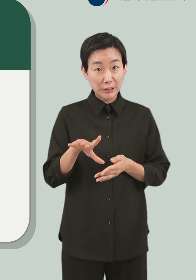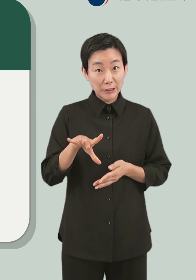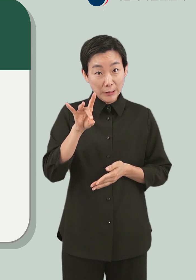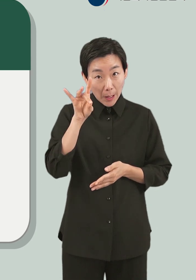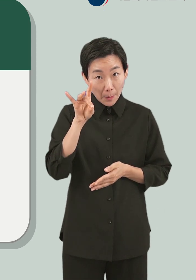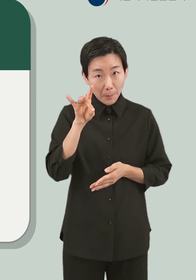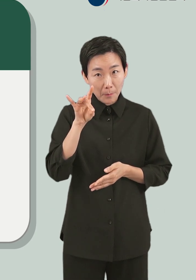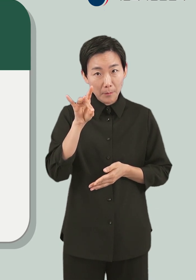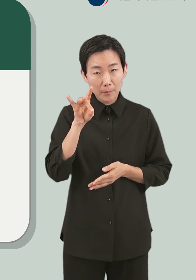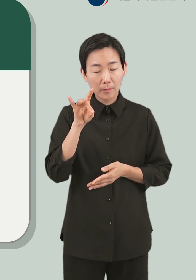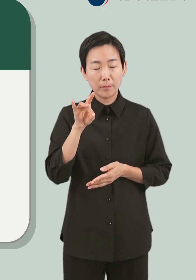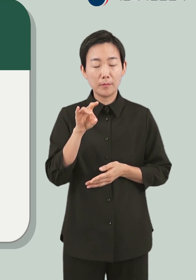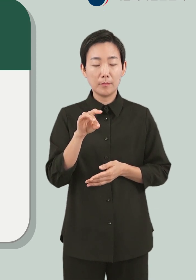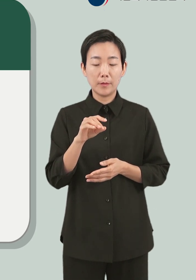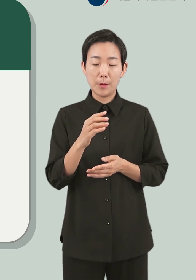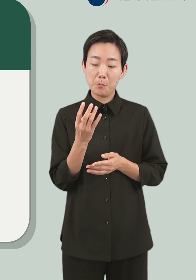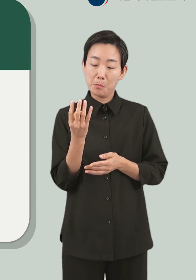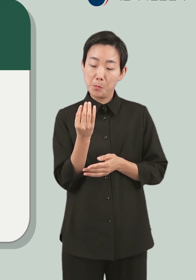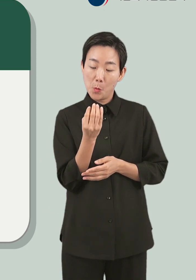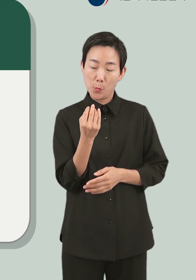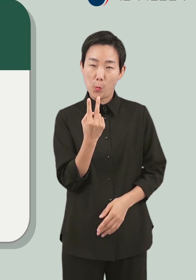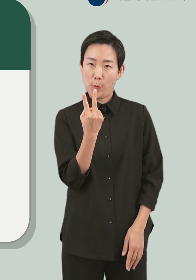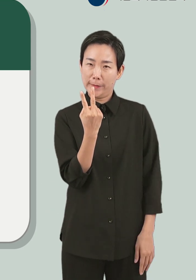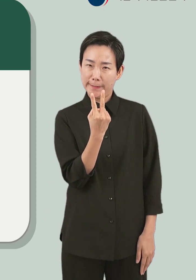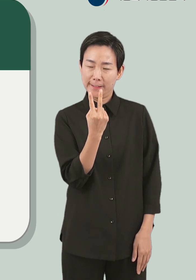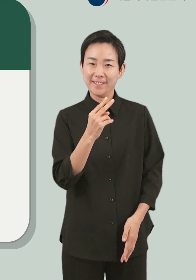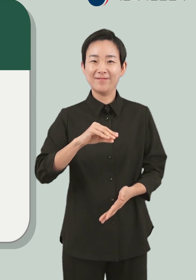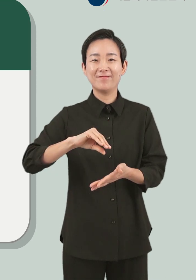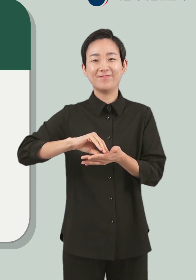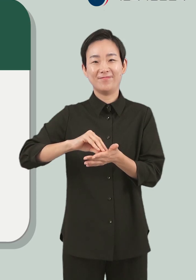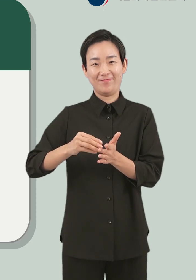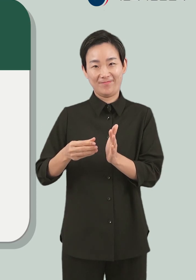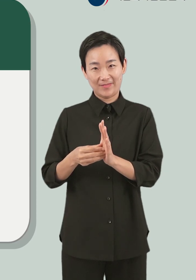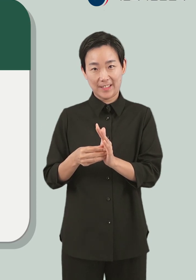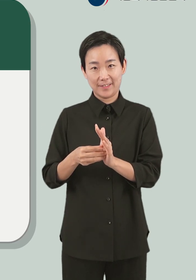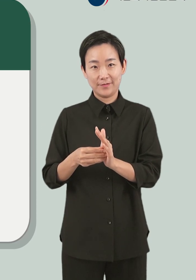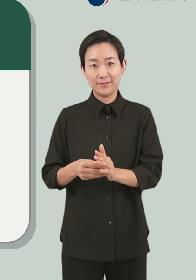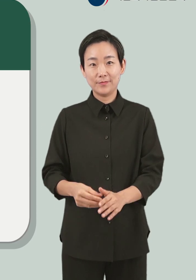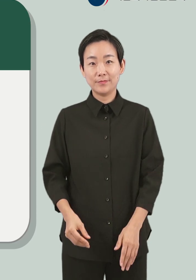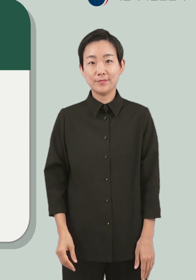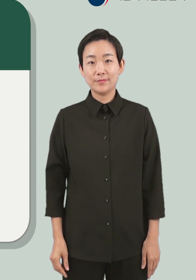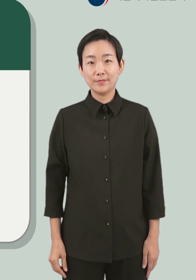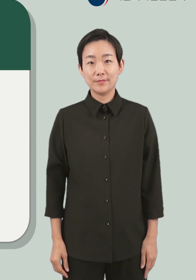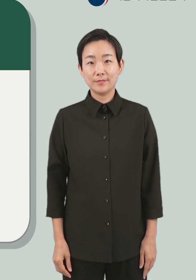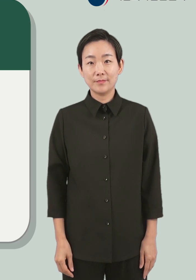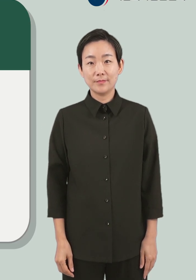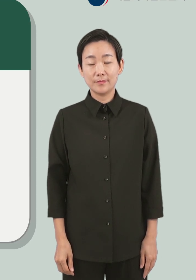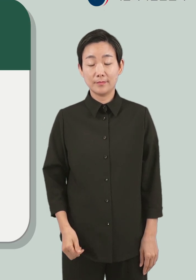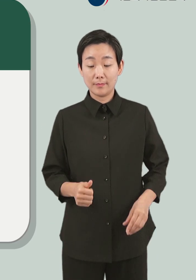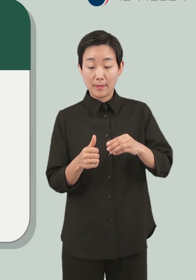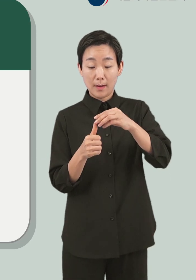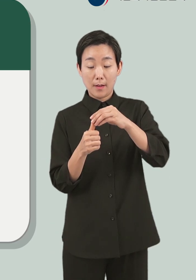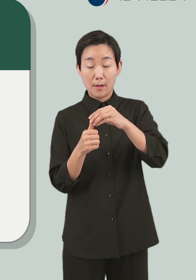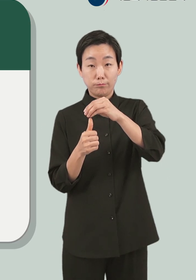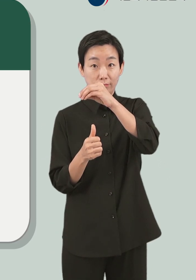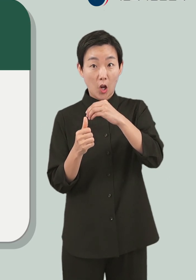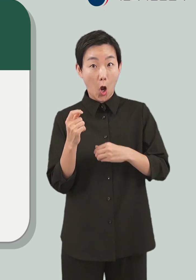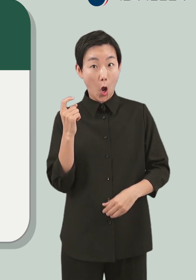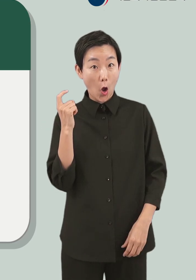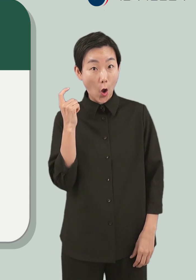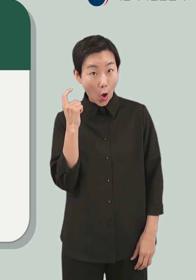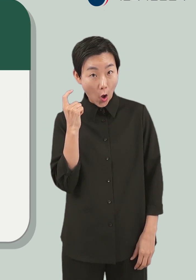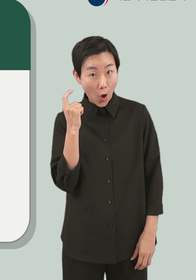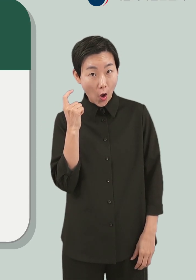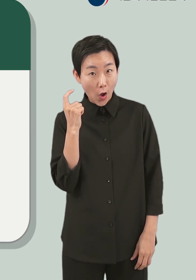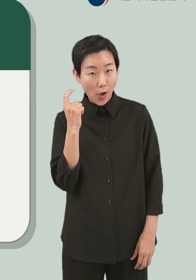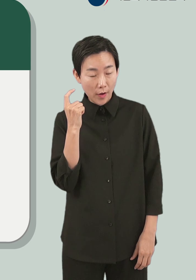낮은 단계부터 설정할 것을 권장합니다. 체혈기 뒤쪽을 찰칵 소리가 들릴 때까지 눌러 장전합니다.